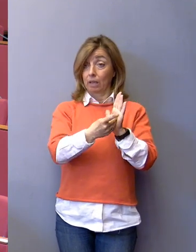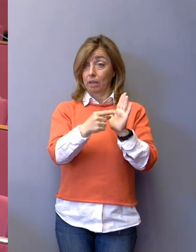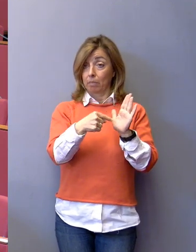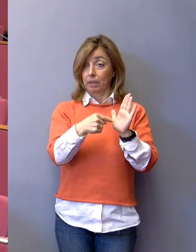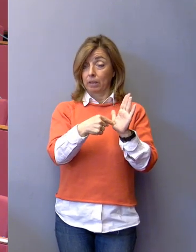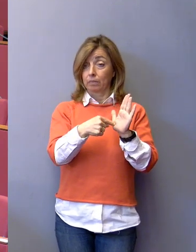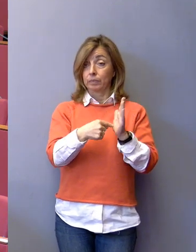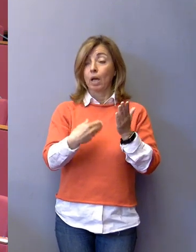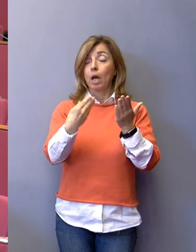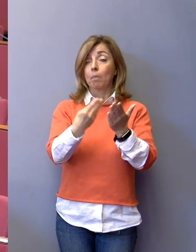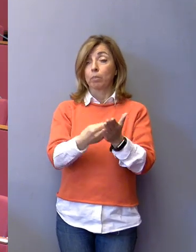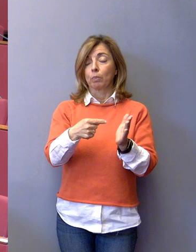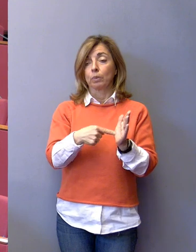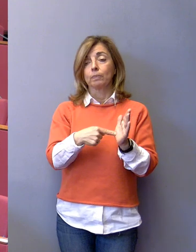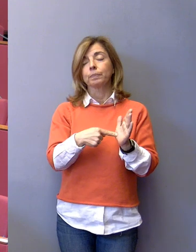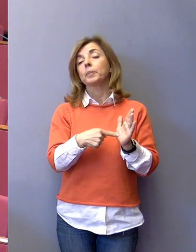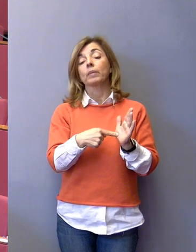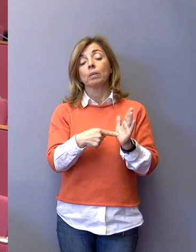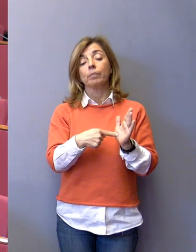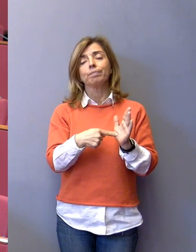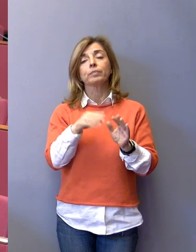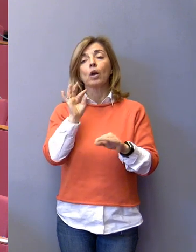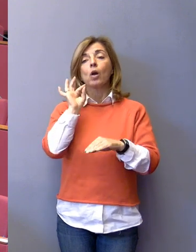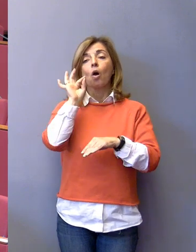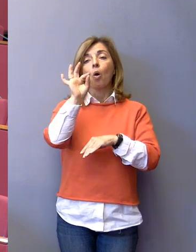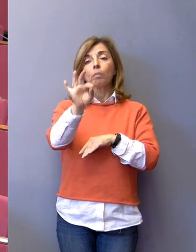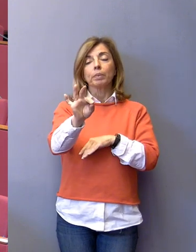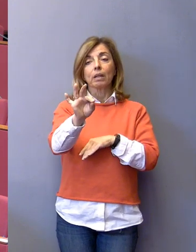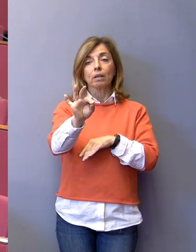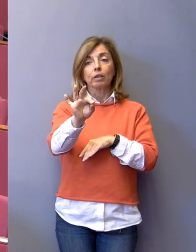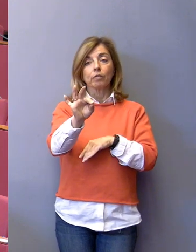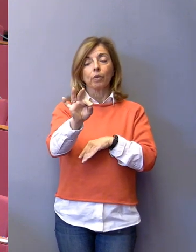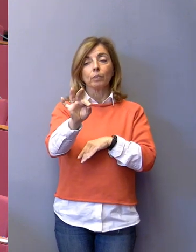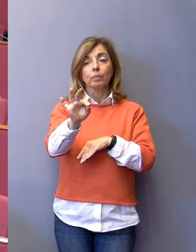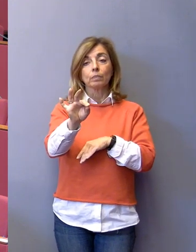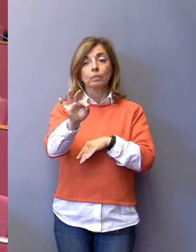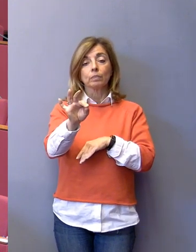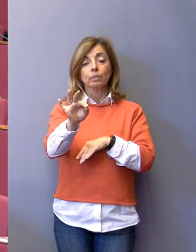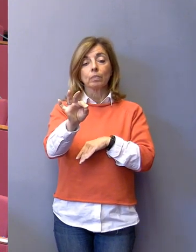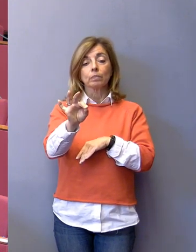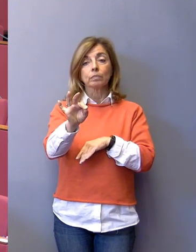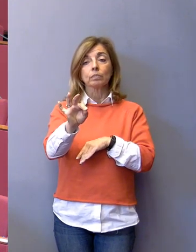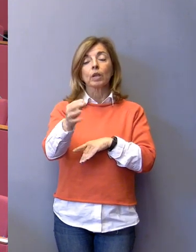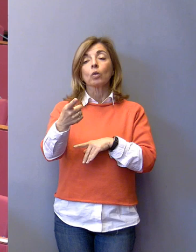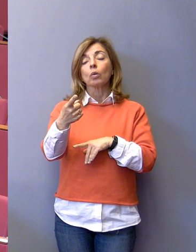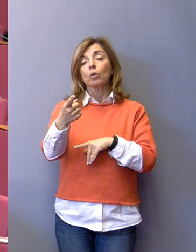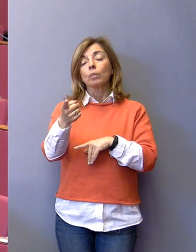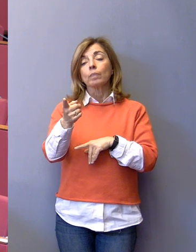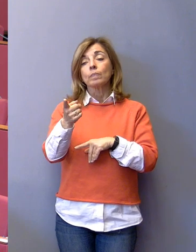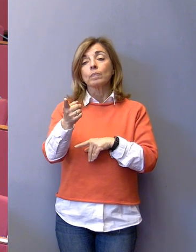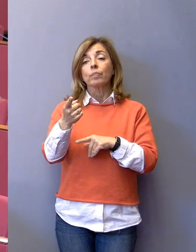proposta di deliberazione si pone l'obiettivo di indicare quali eventuali misure di compensazione